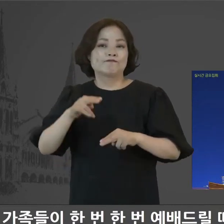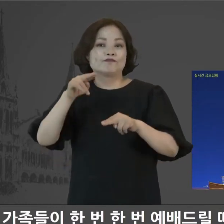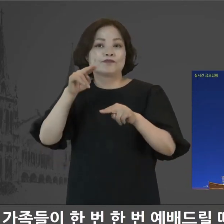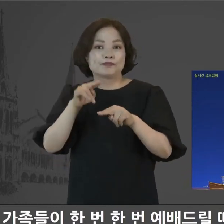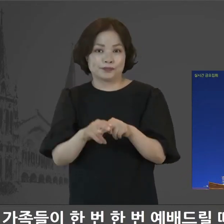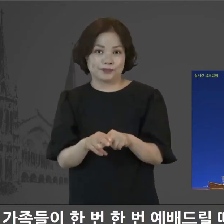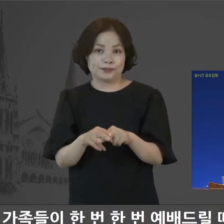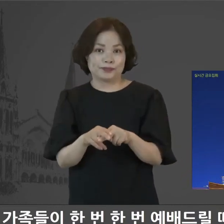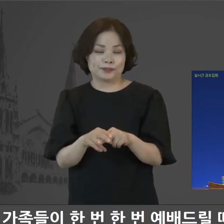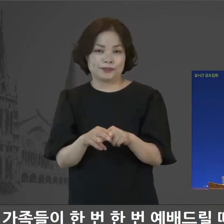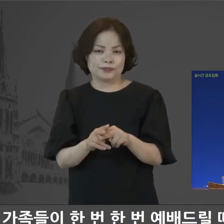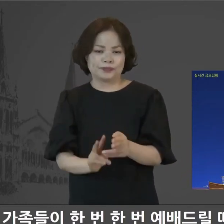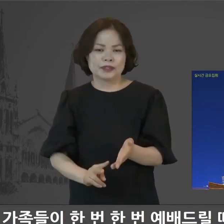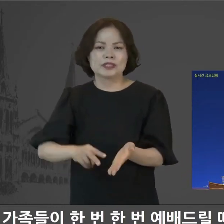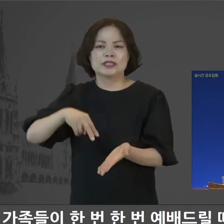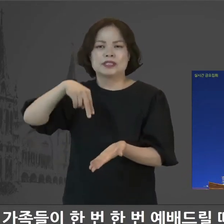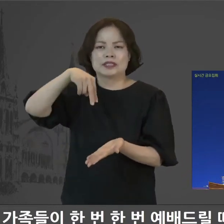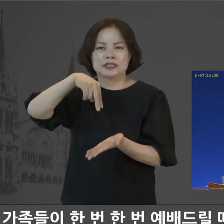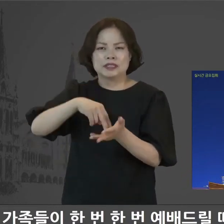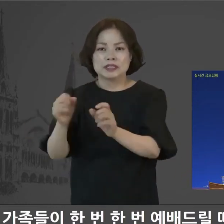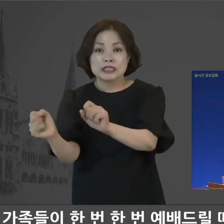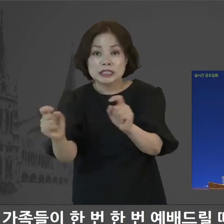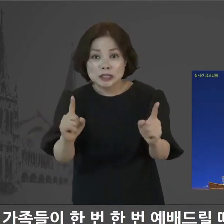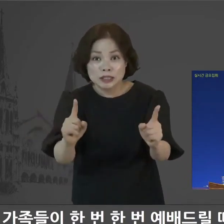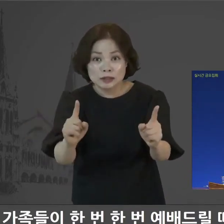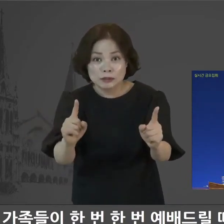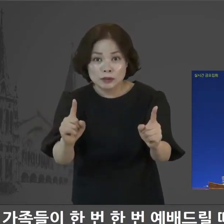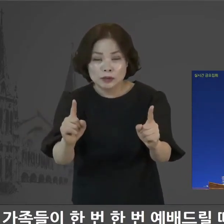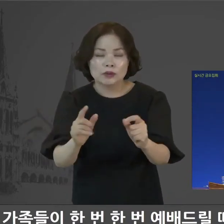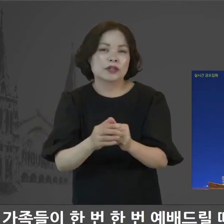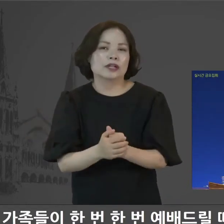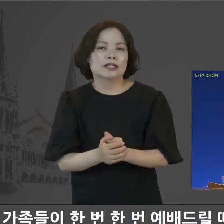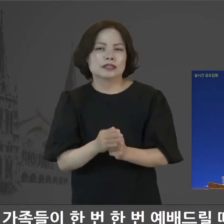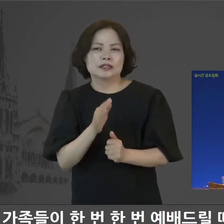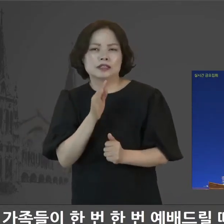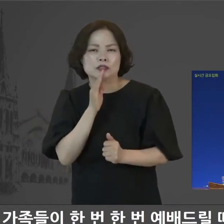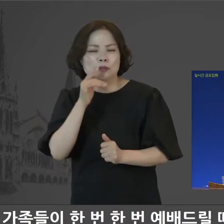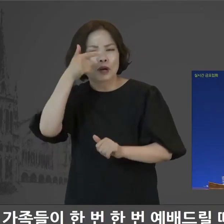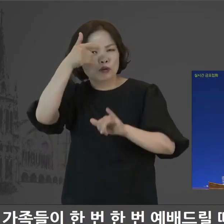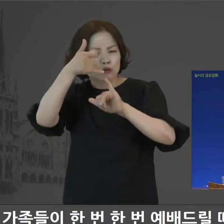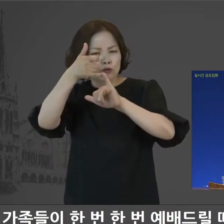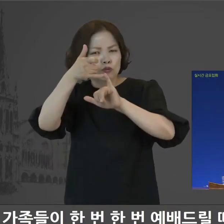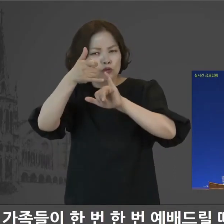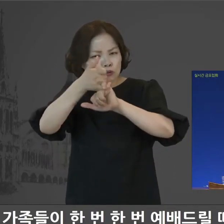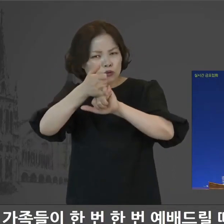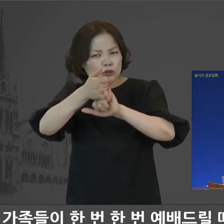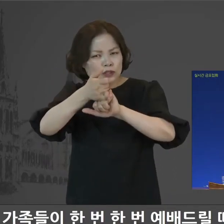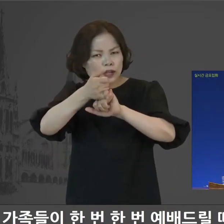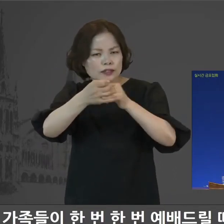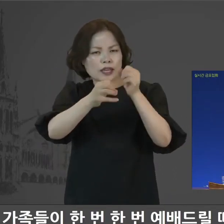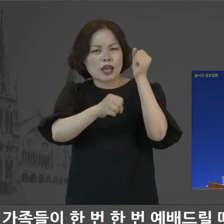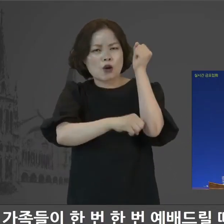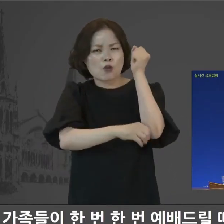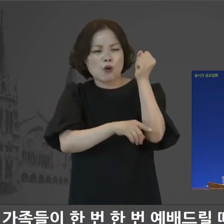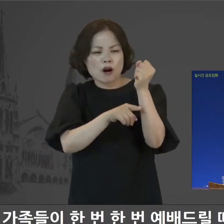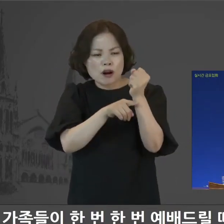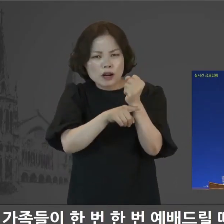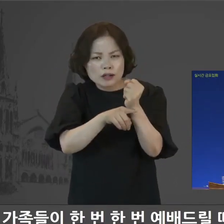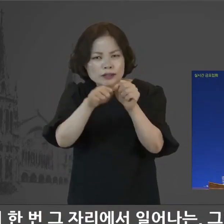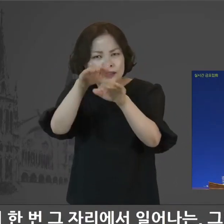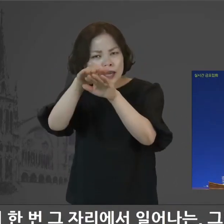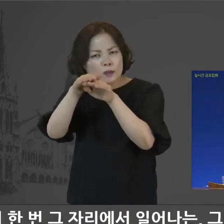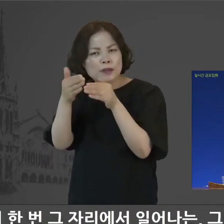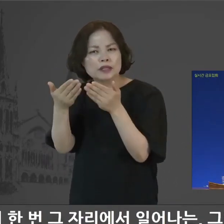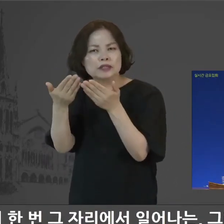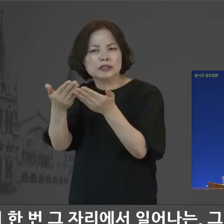자리에서 일어나는, 그러니까 정말 구약의 원리 적용으로 우리가 예배